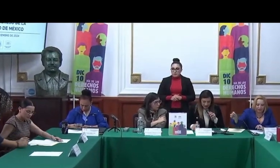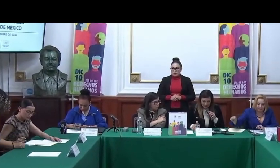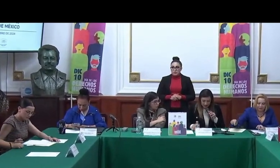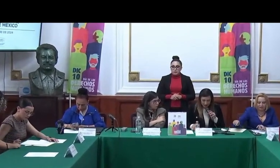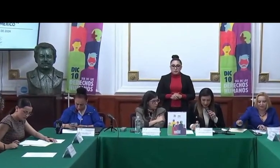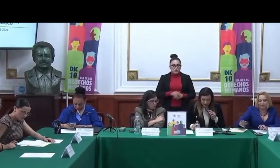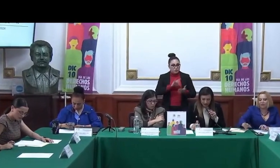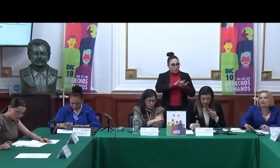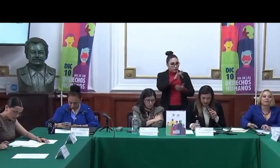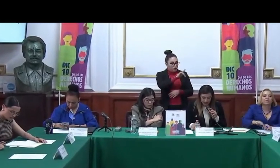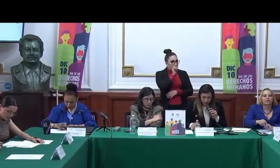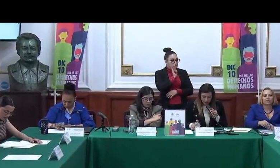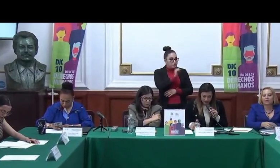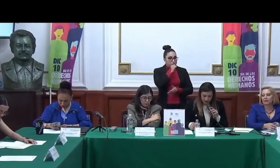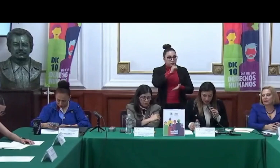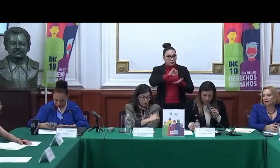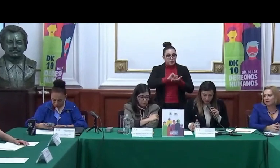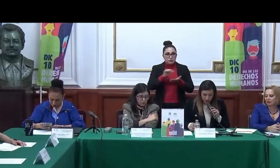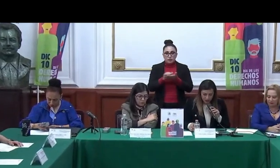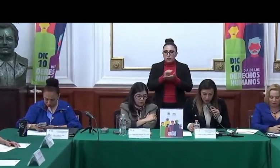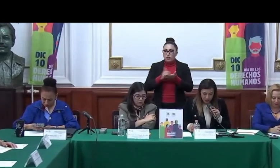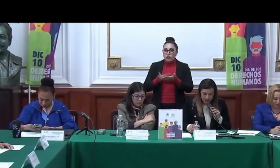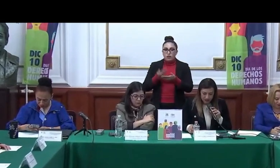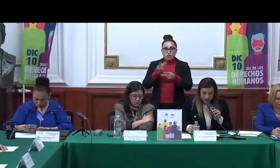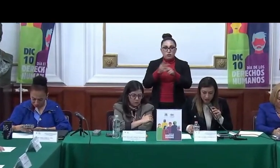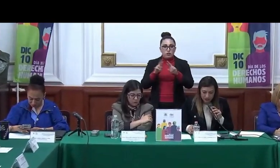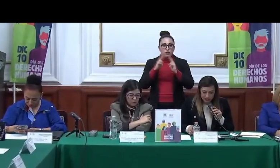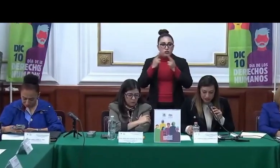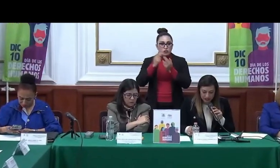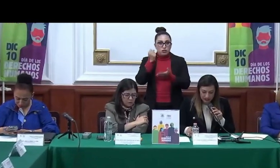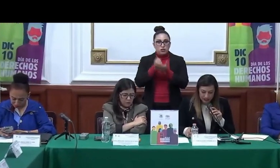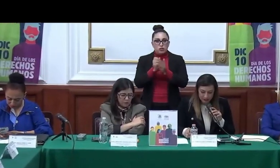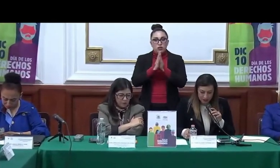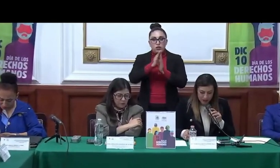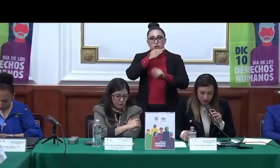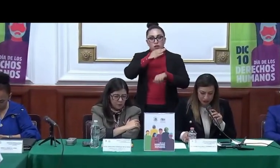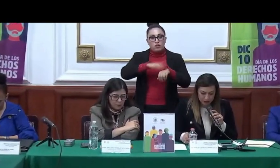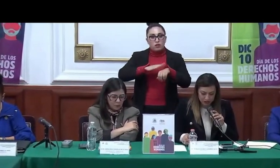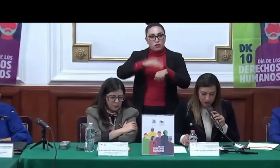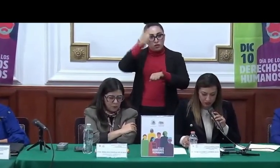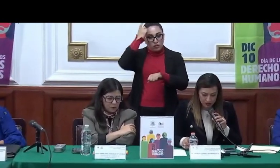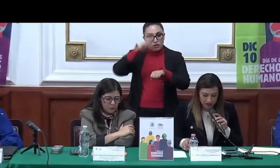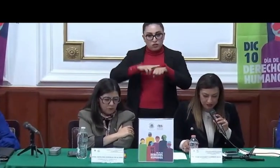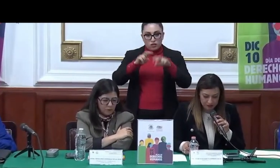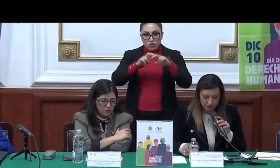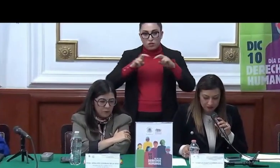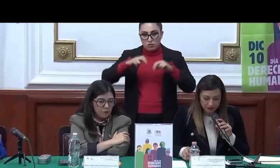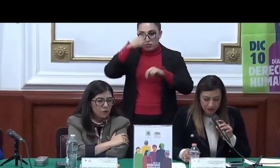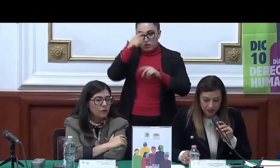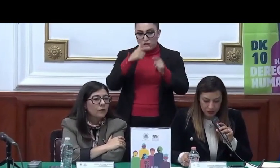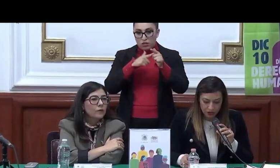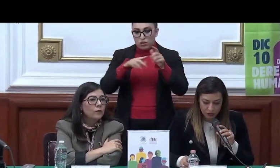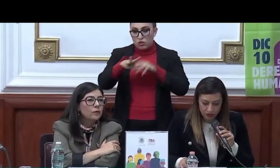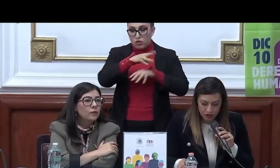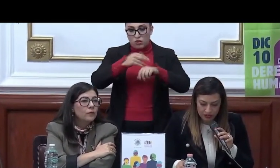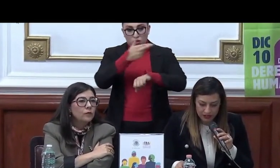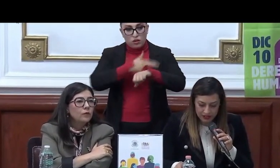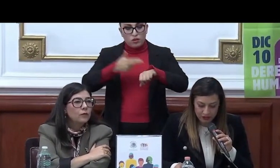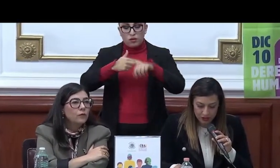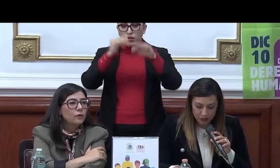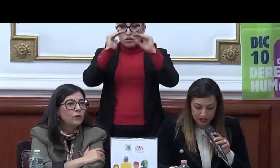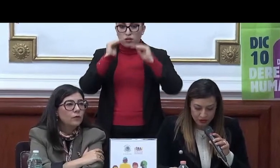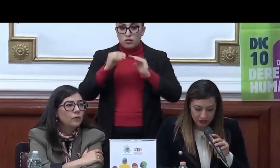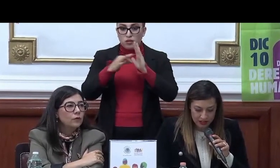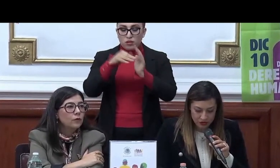Gracias, secretaria. Aprobada el acta de la segunda sesión ordinaria. Túrnese la mesa directiva para los trámites correspondientes. El cuarto punto del orden del